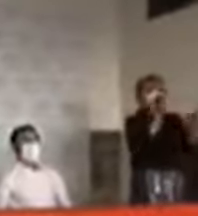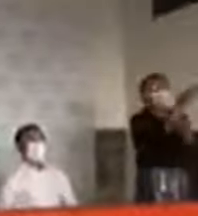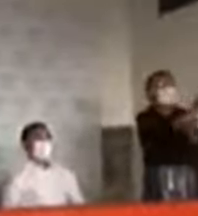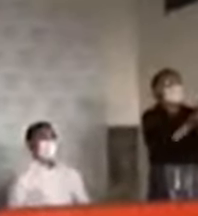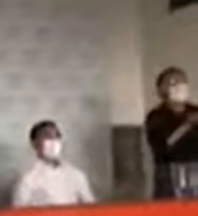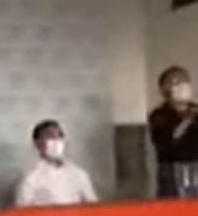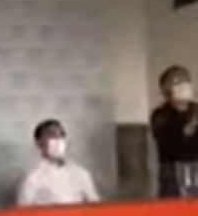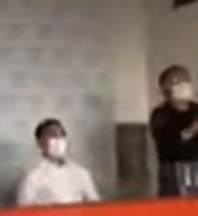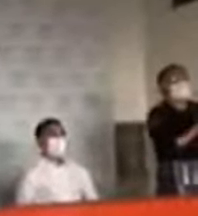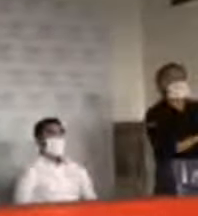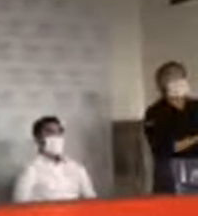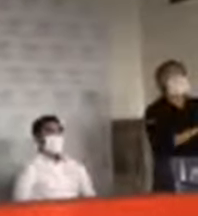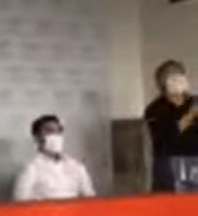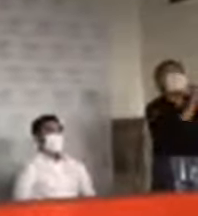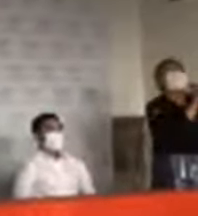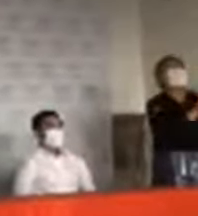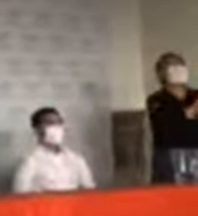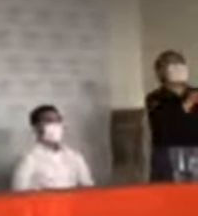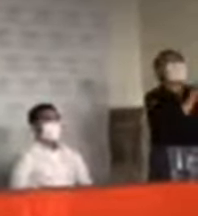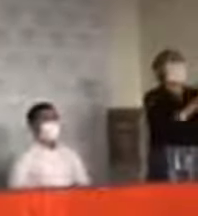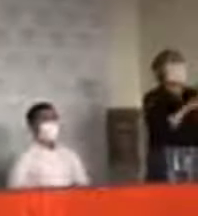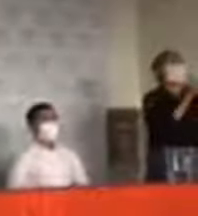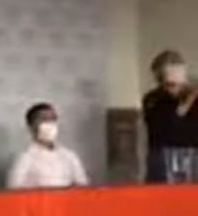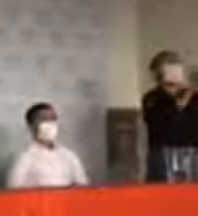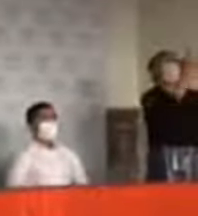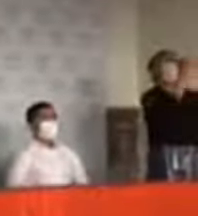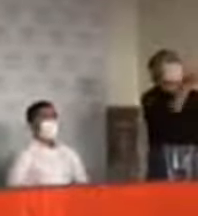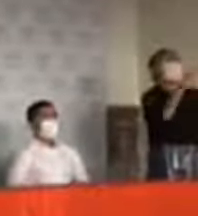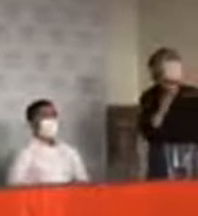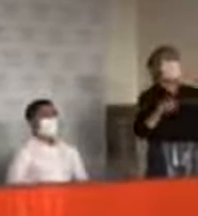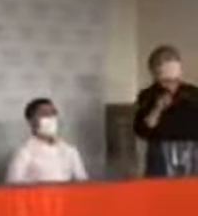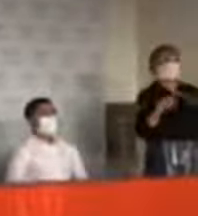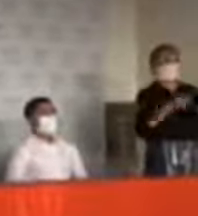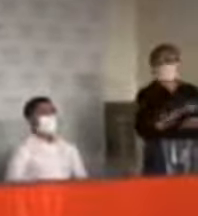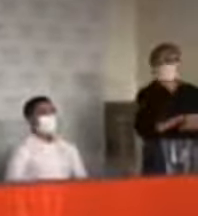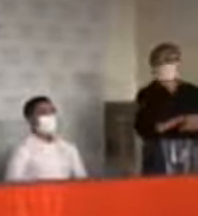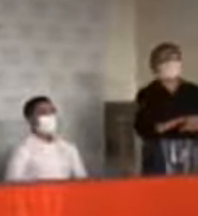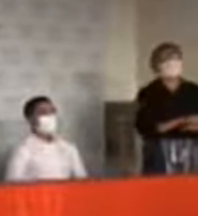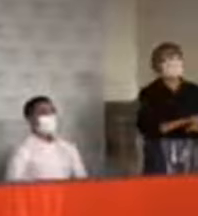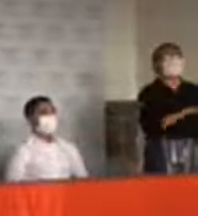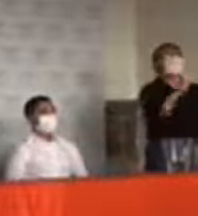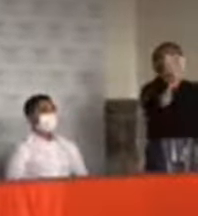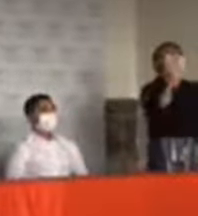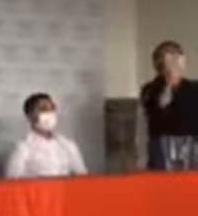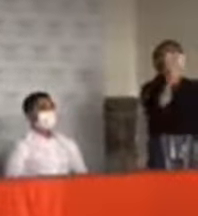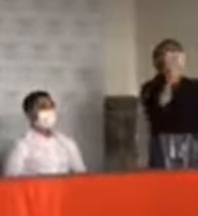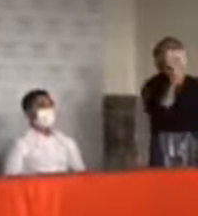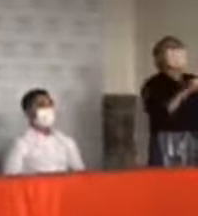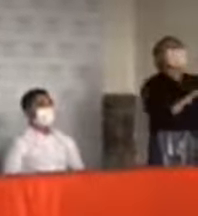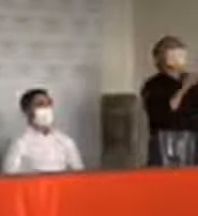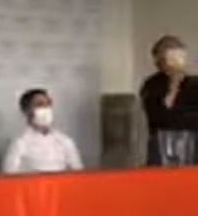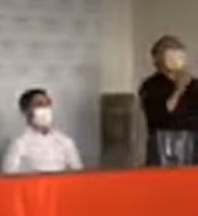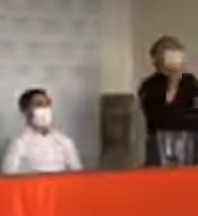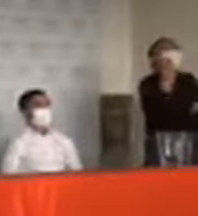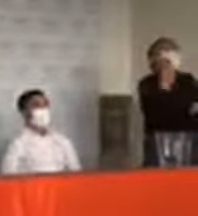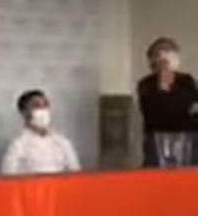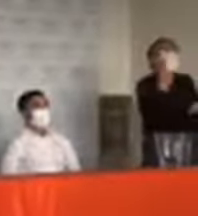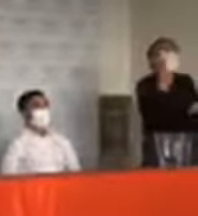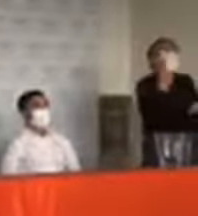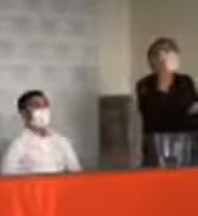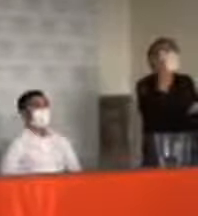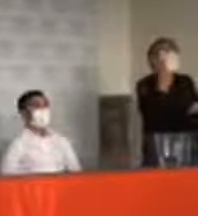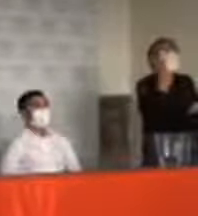de ello, los nombres de algunas de estas personas y las causas que han abrazado.